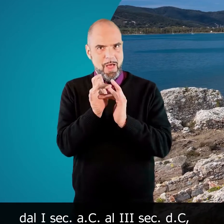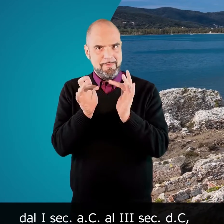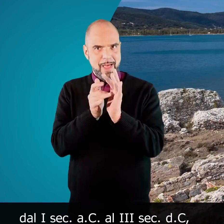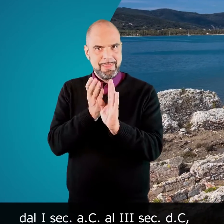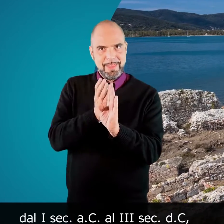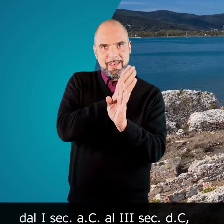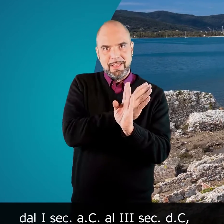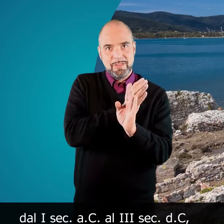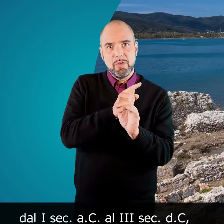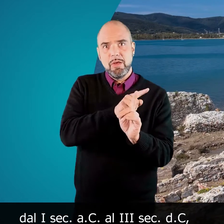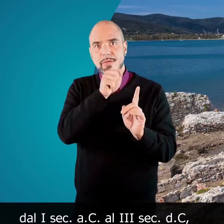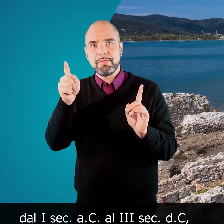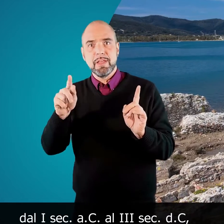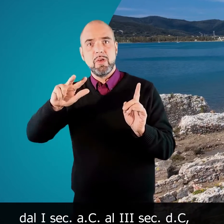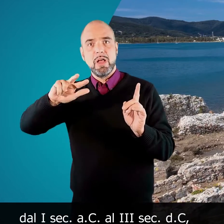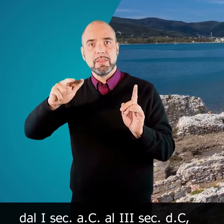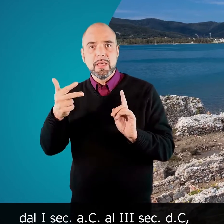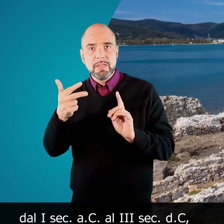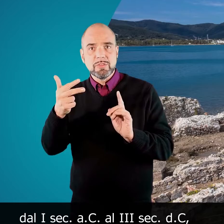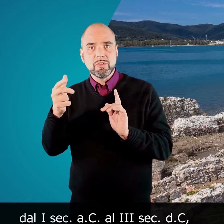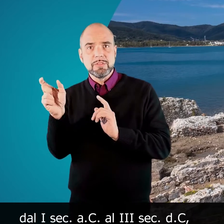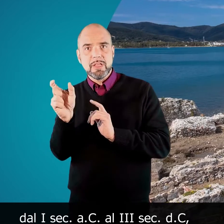.C. al terzo secolo d.C.